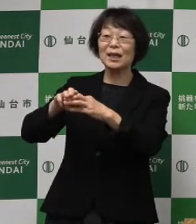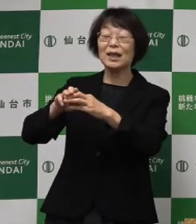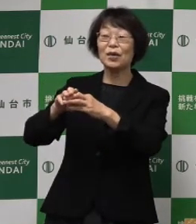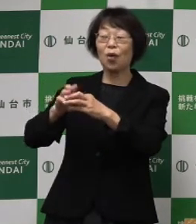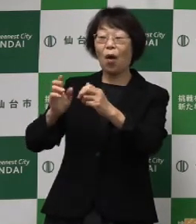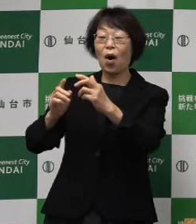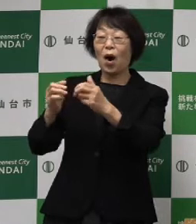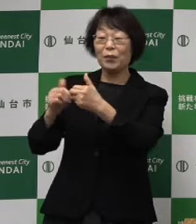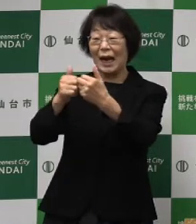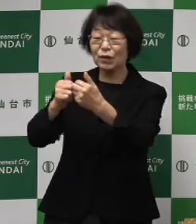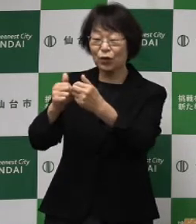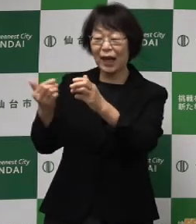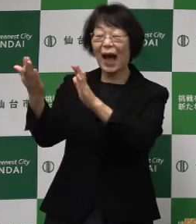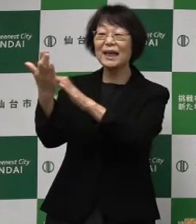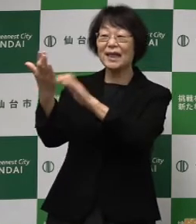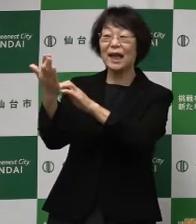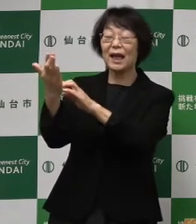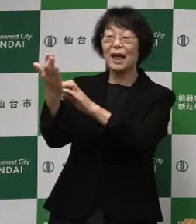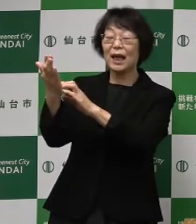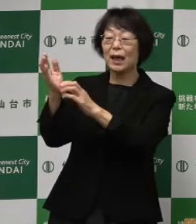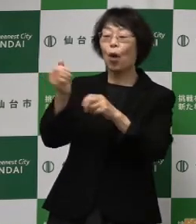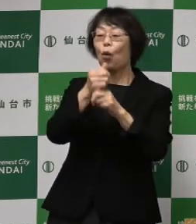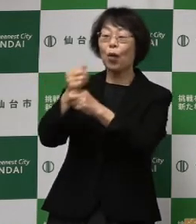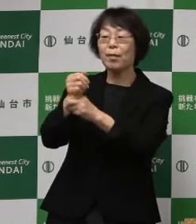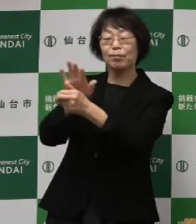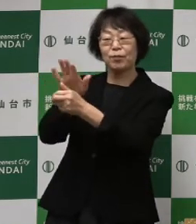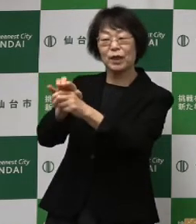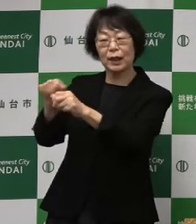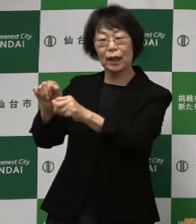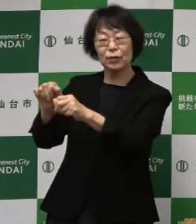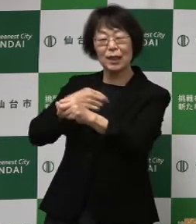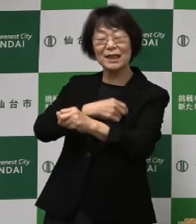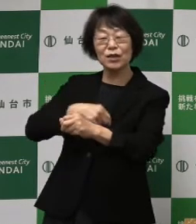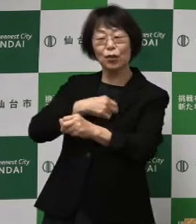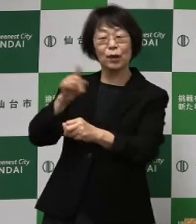相手に、その応援の弁士としてマイクを握るというのはどういった心境だったんでしょうか。